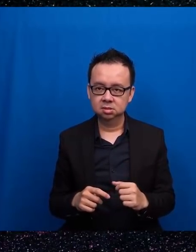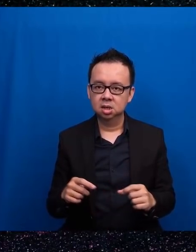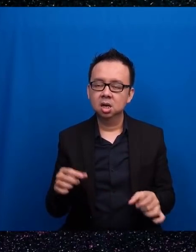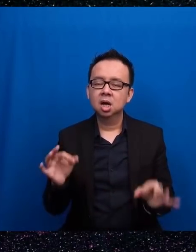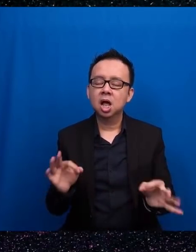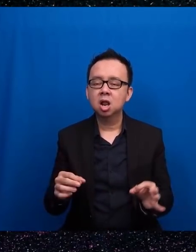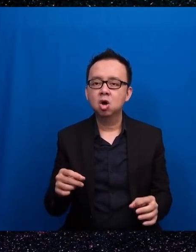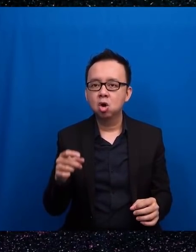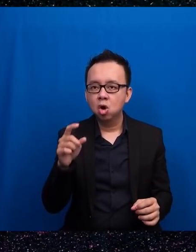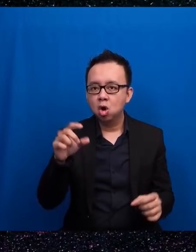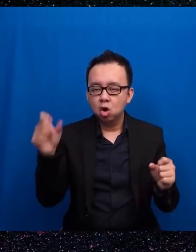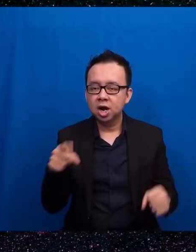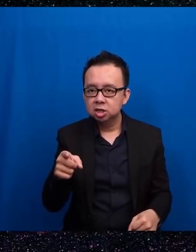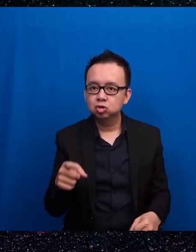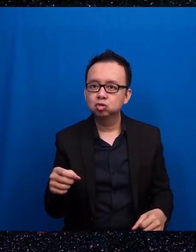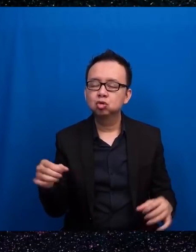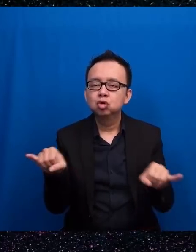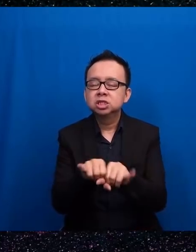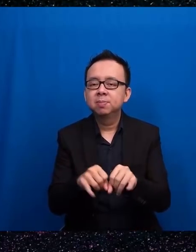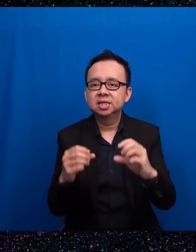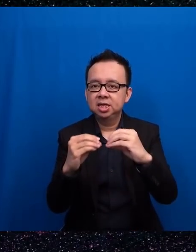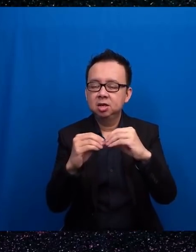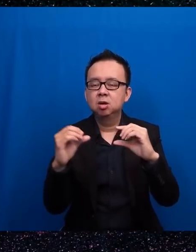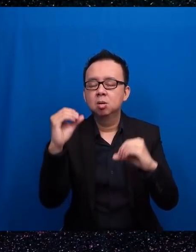orang yang punya hubungan dan sangat